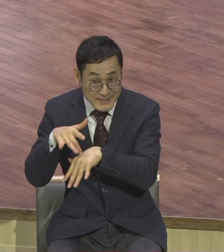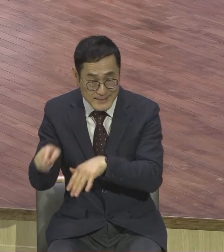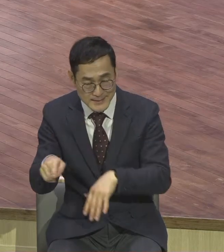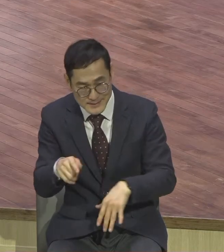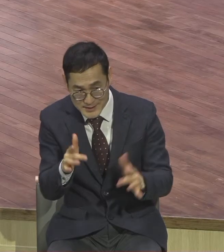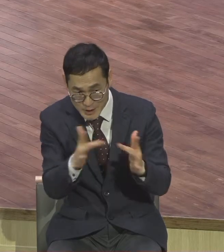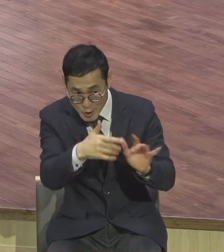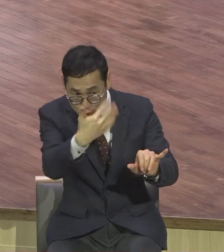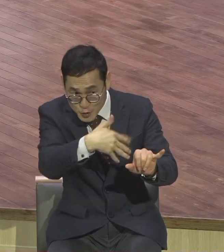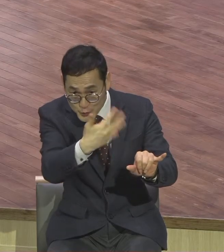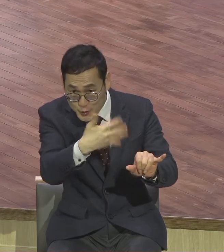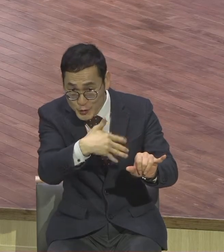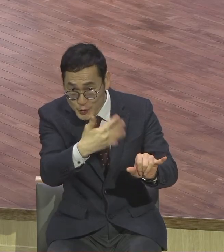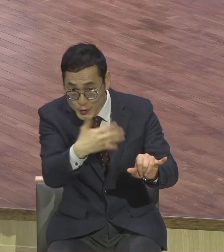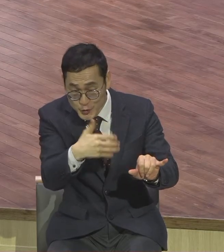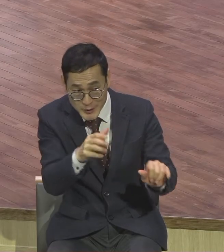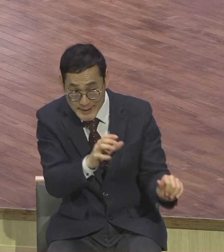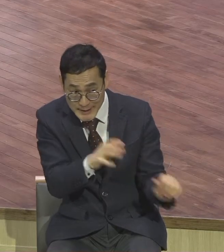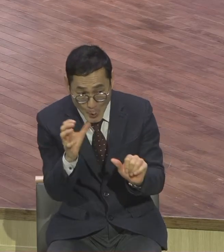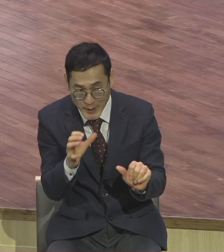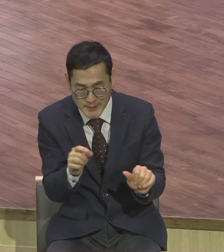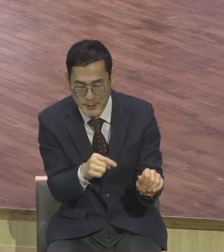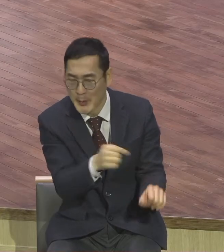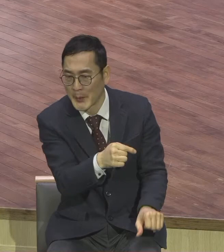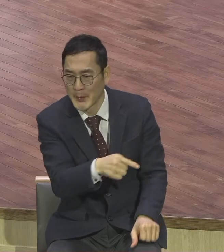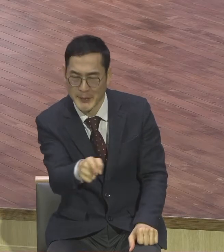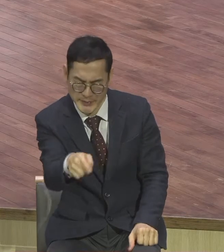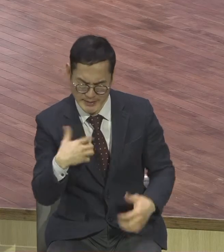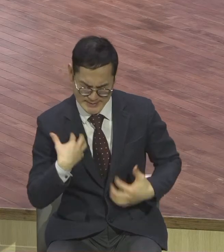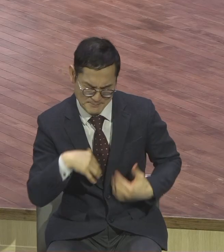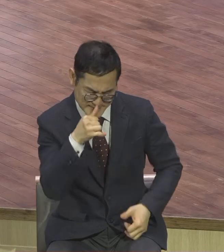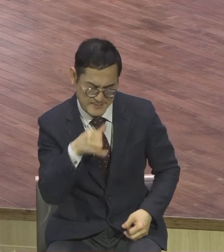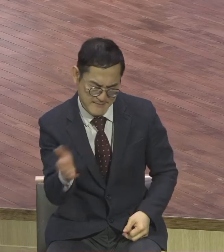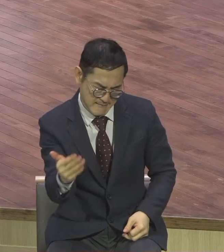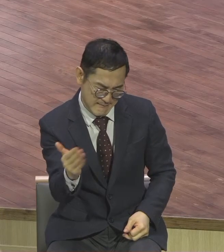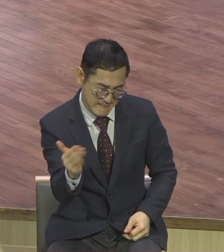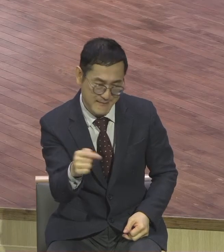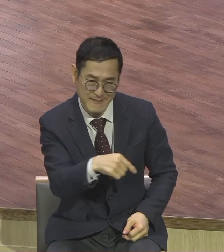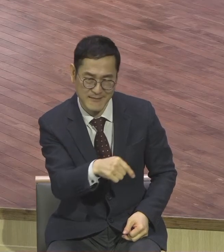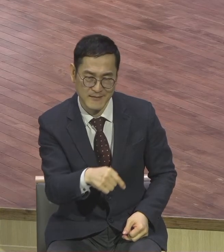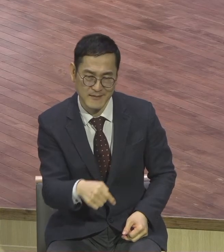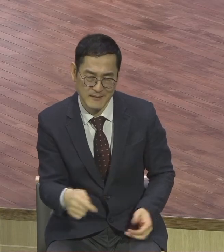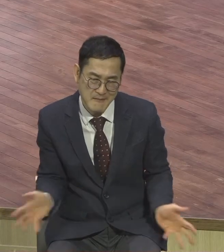엄청난 가라지를 뿌리고 있어요. 함께 영적인 제품들을